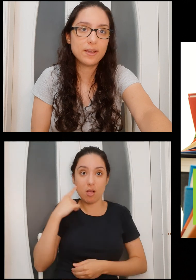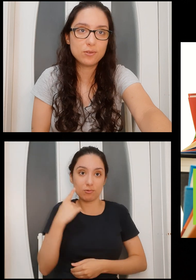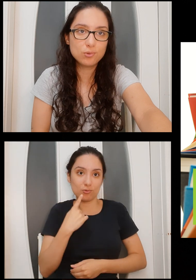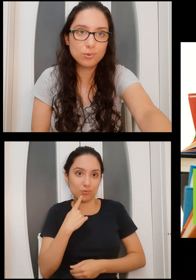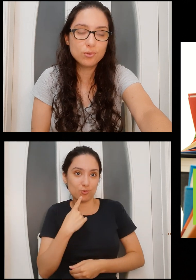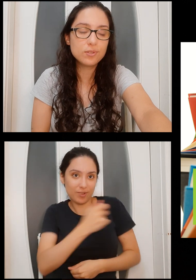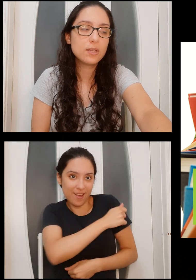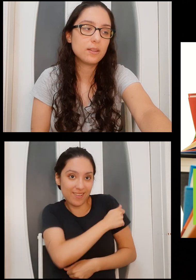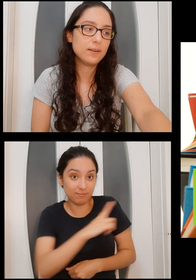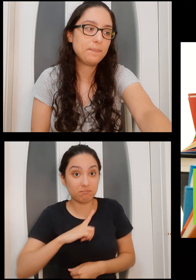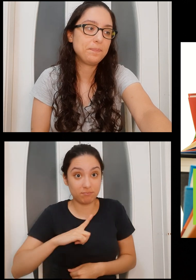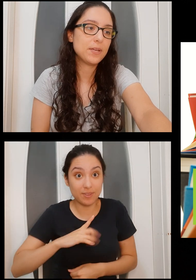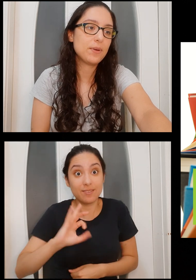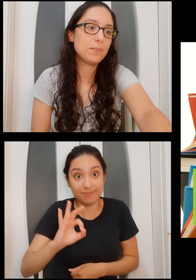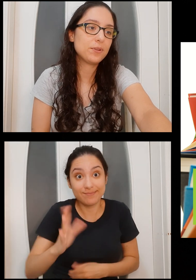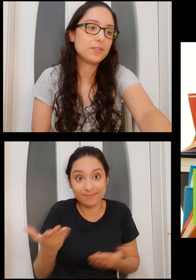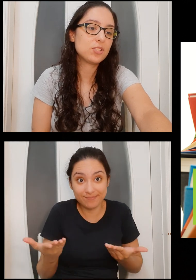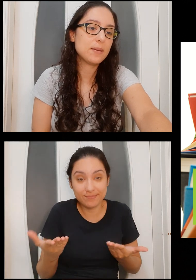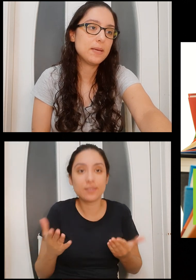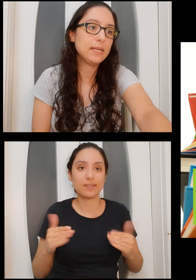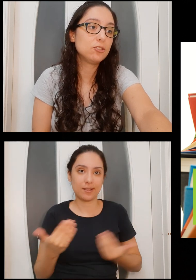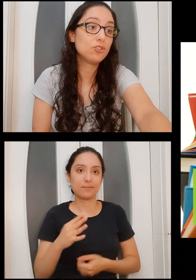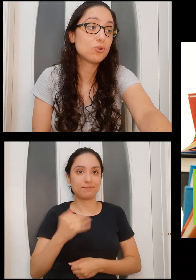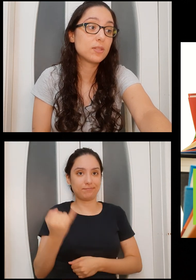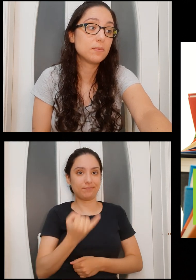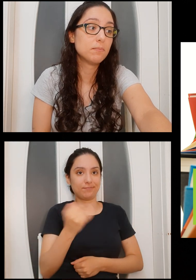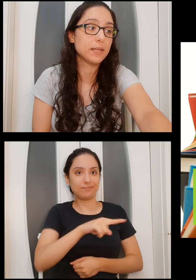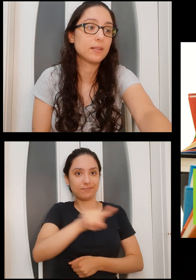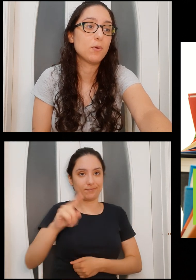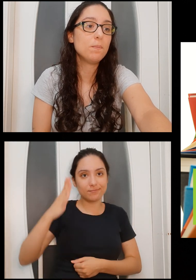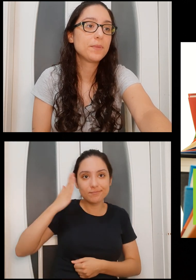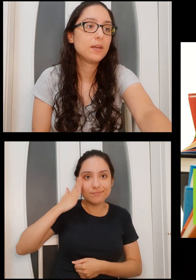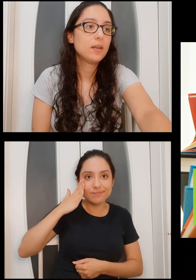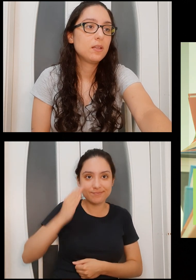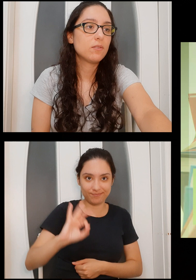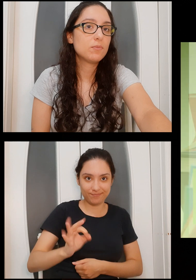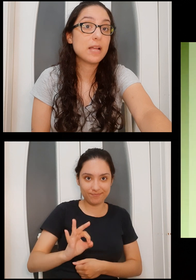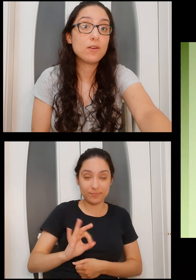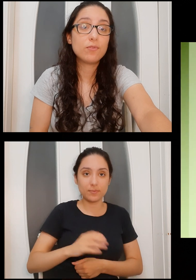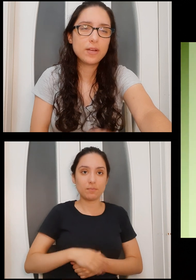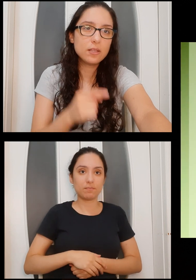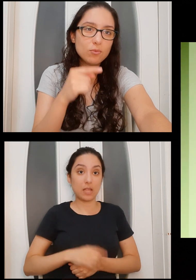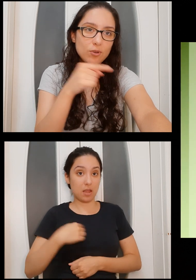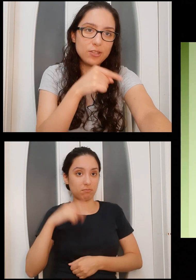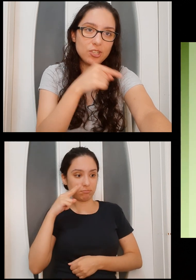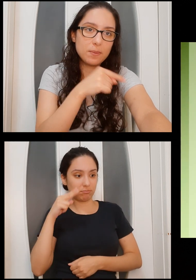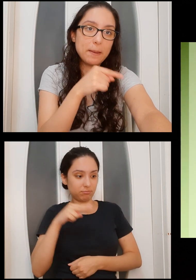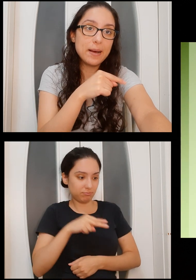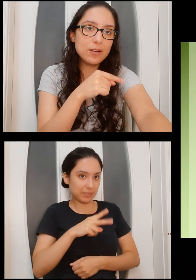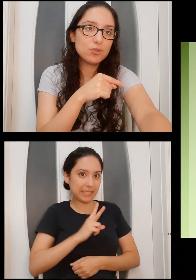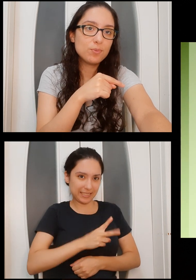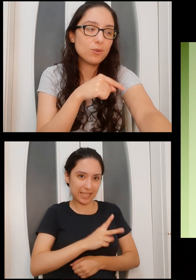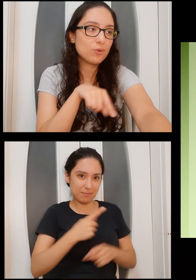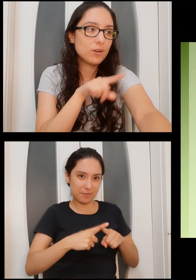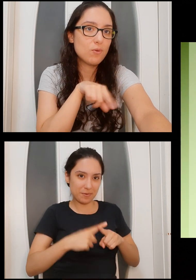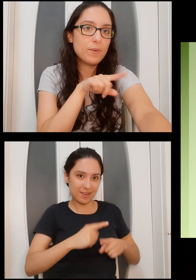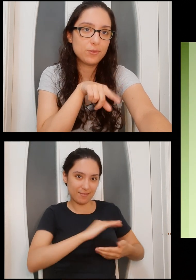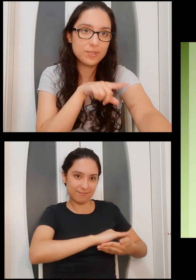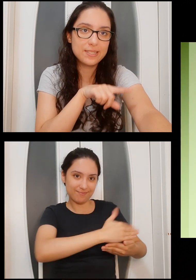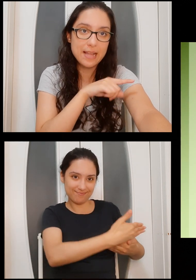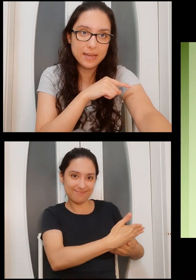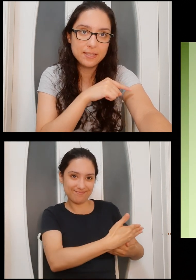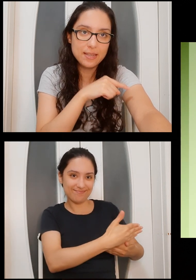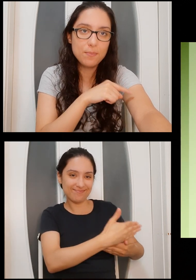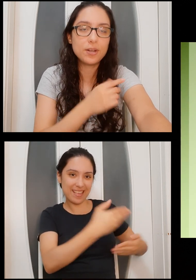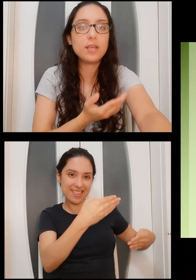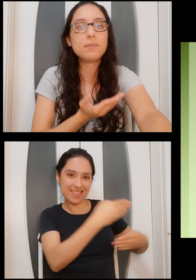os colegas surdos, né, então é importante saberem disso também, tá bom? Então vamos lá, eu vou ficar dando uma olhadinha aqui para baixo, porque eu tô acompanhando